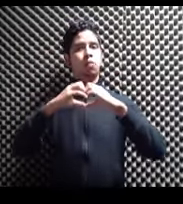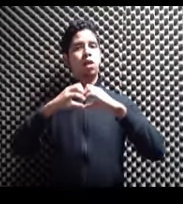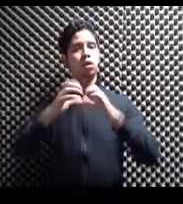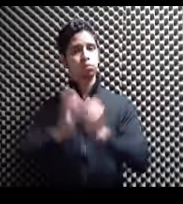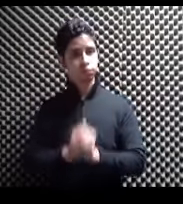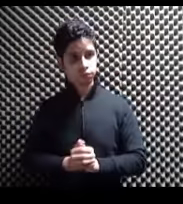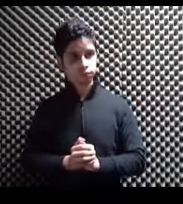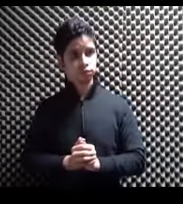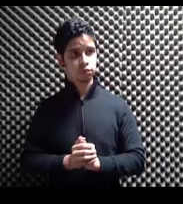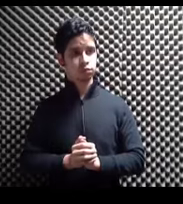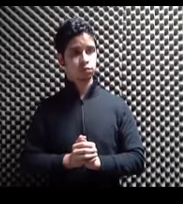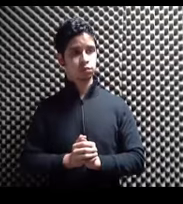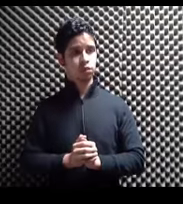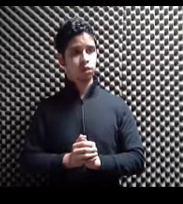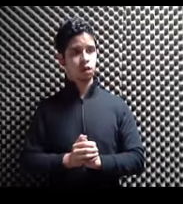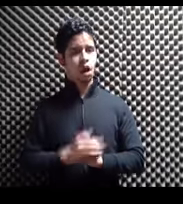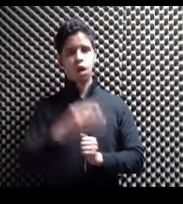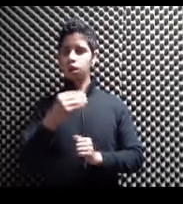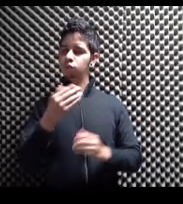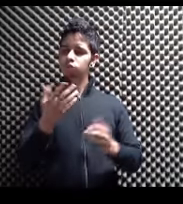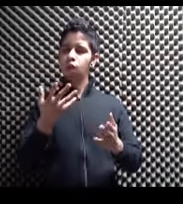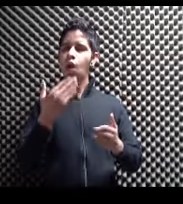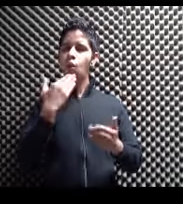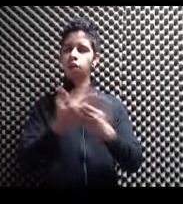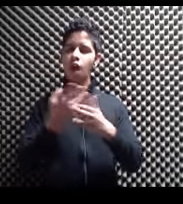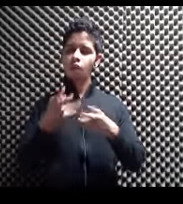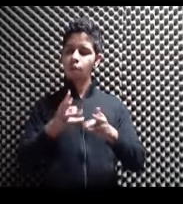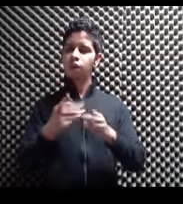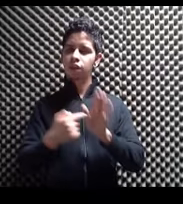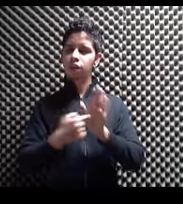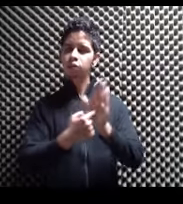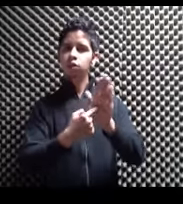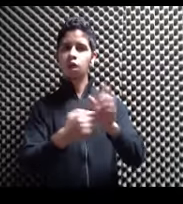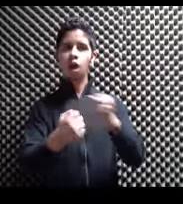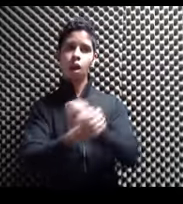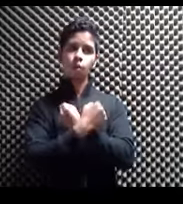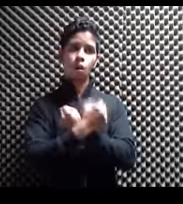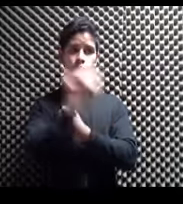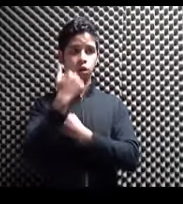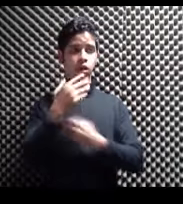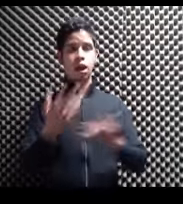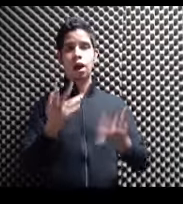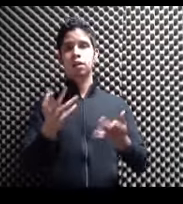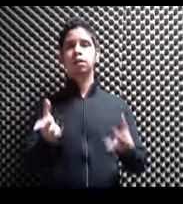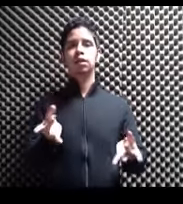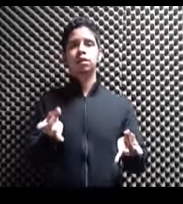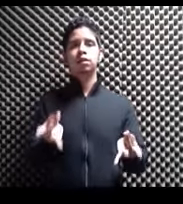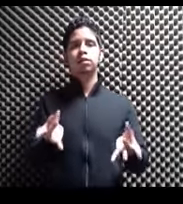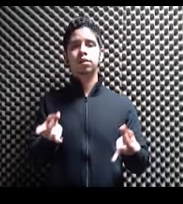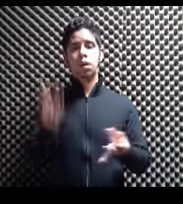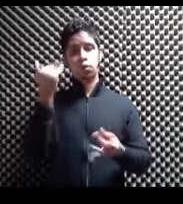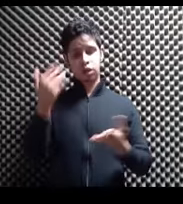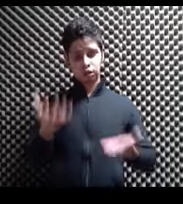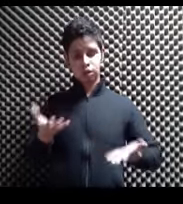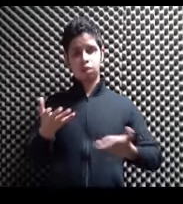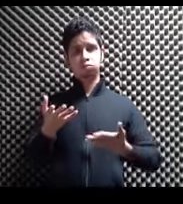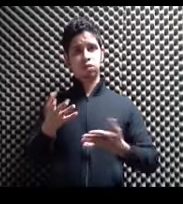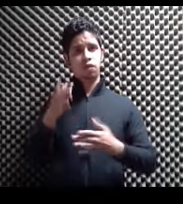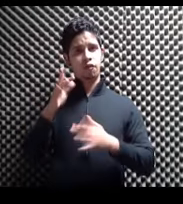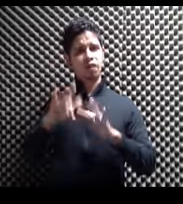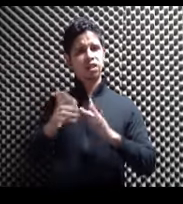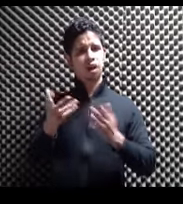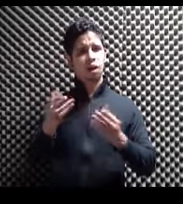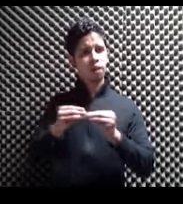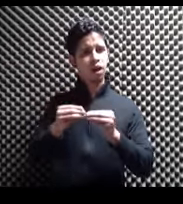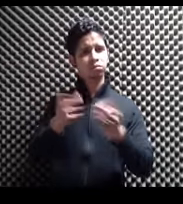amor. Claro. Además que también nos sensibiliza como pueblo. Yo creo que también estamos bien faltos de eso. Y también es un instrumento educativo para las nuevas generaciones.